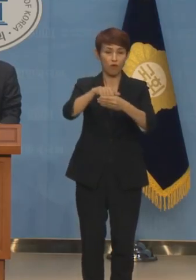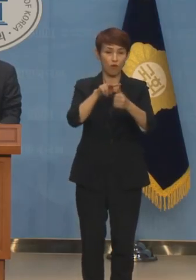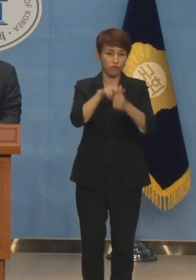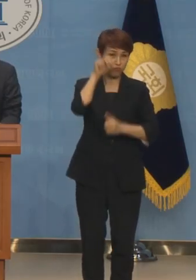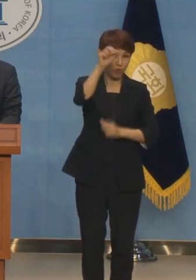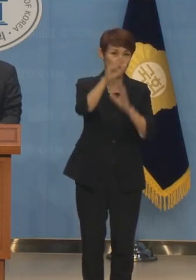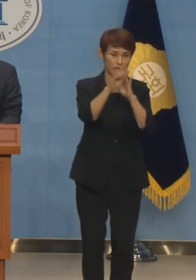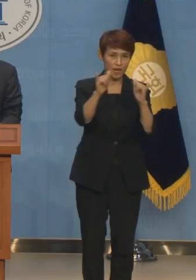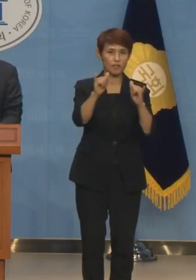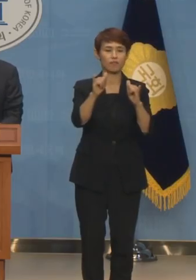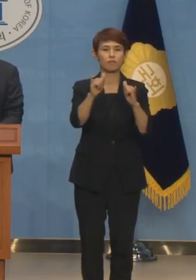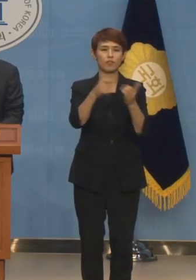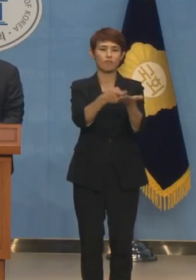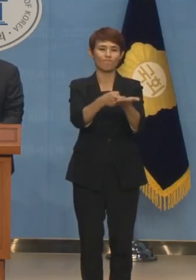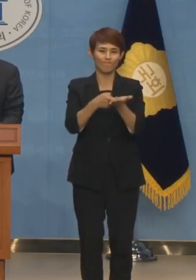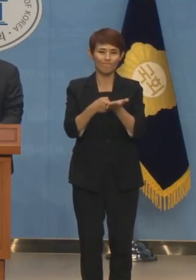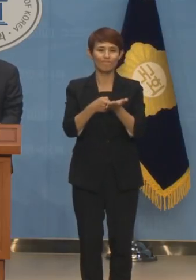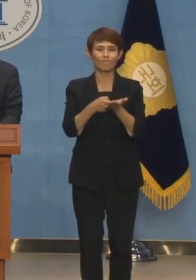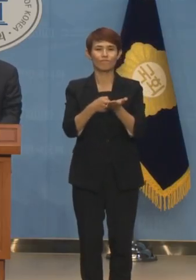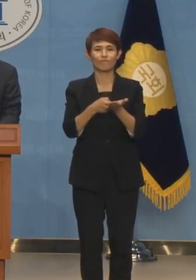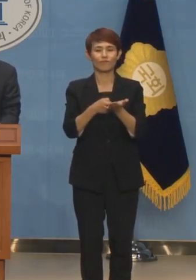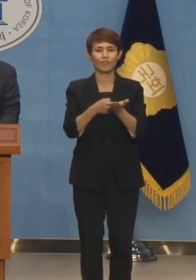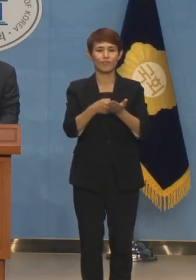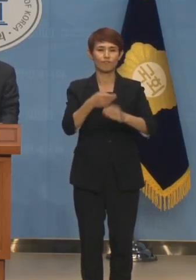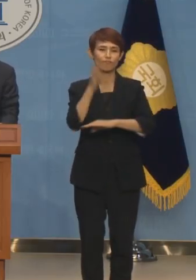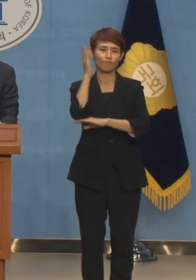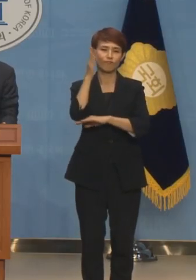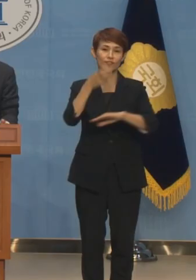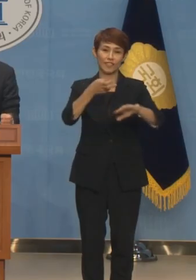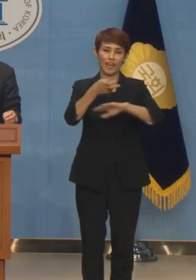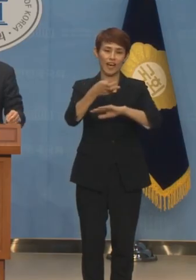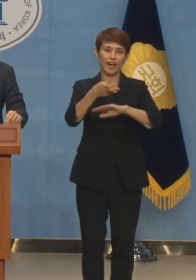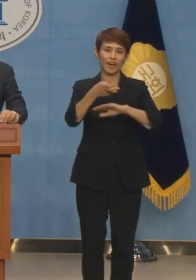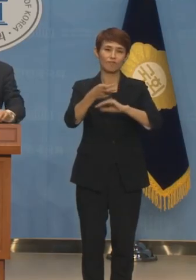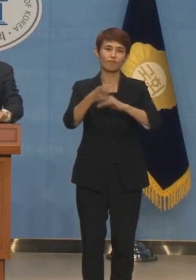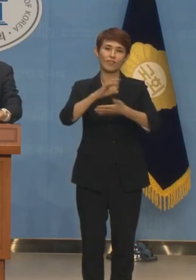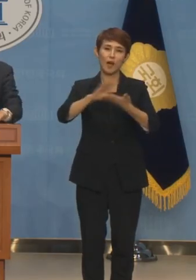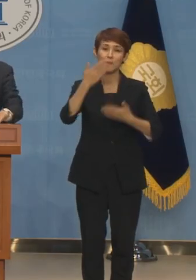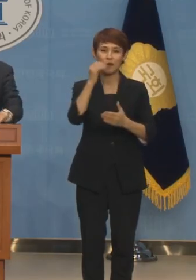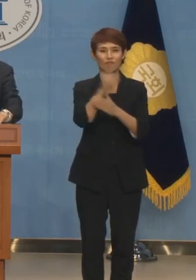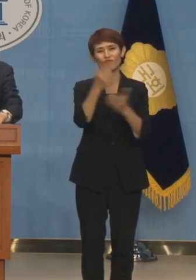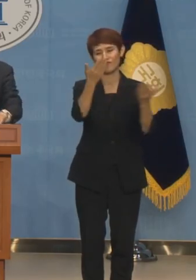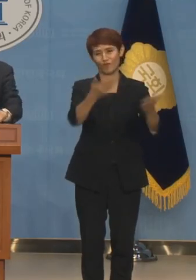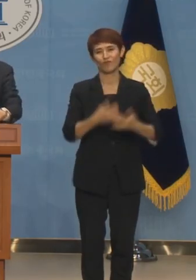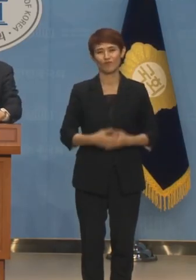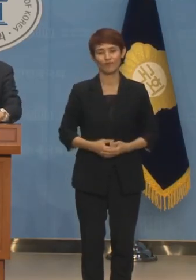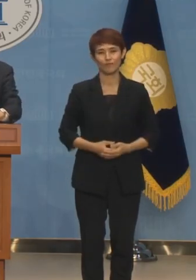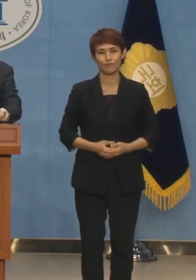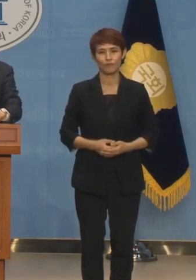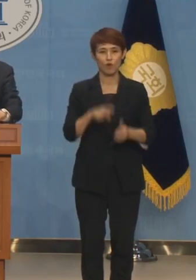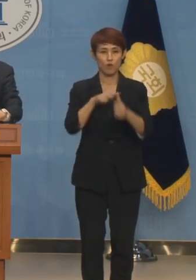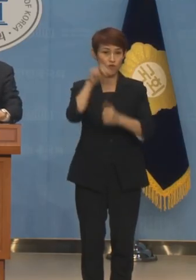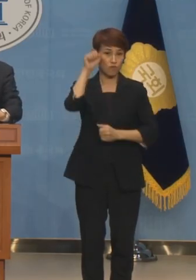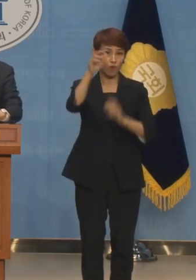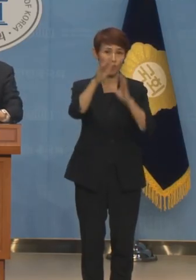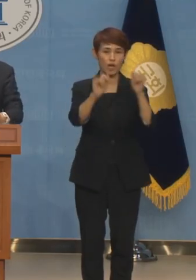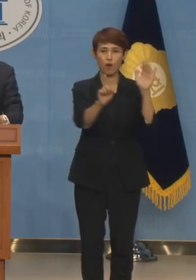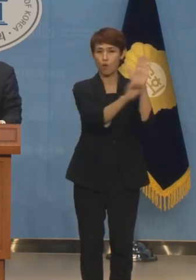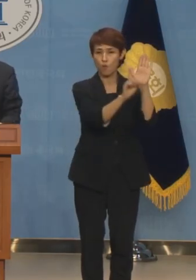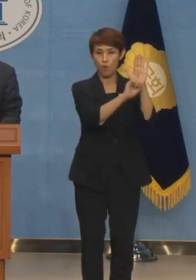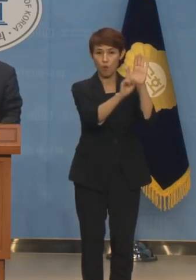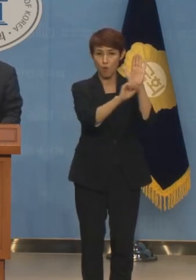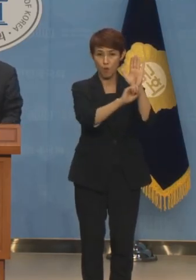경제적으로 보다 저렴하게 유세 차량을 확보할 수 있도록 하겠습니다. 또 후보자 홍보물의 전달